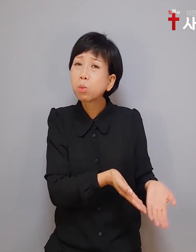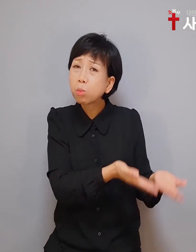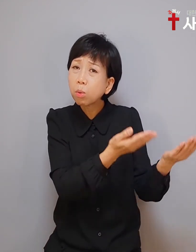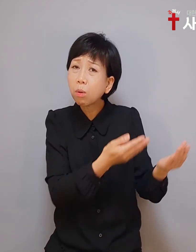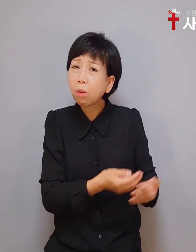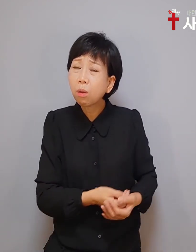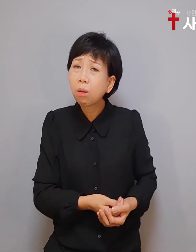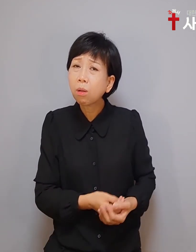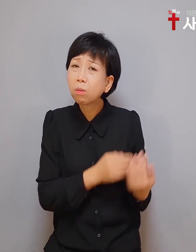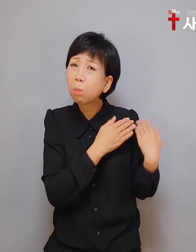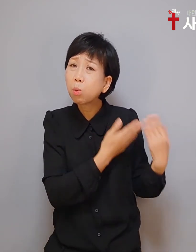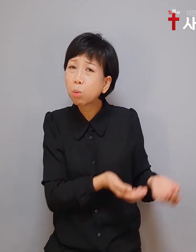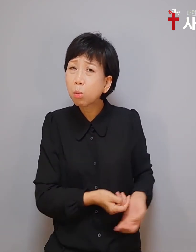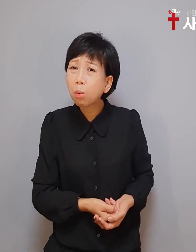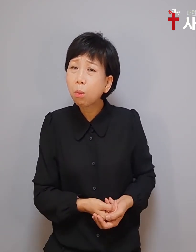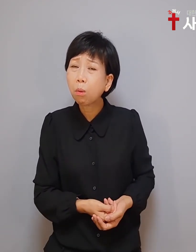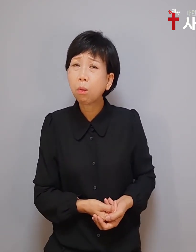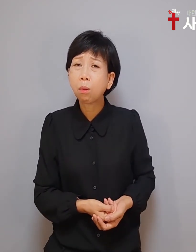두시겠어요?